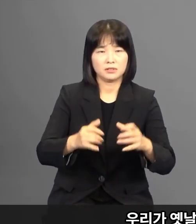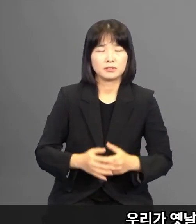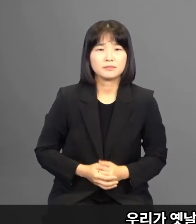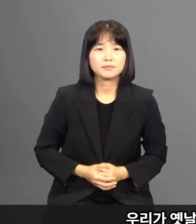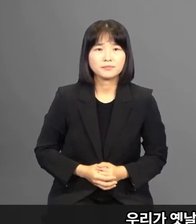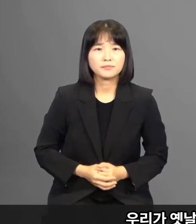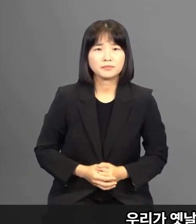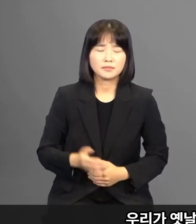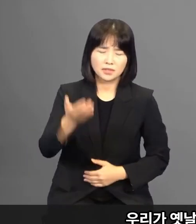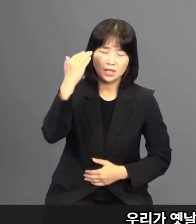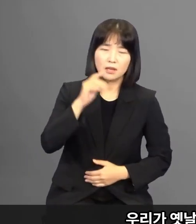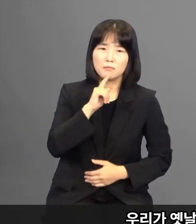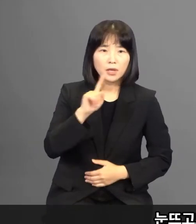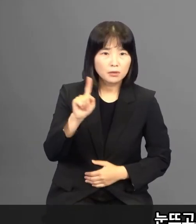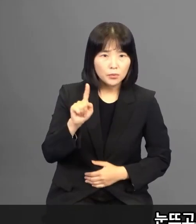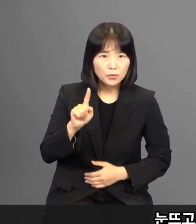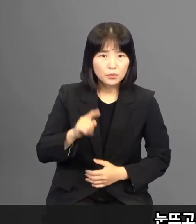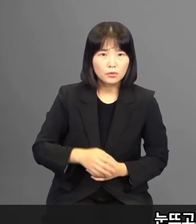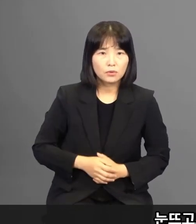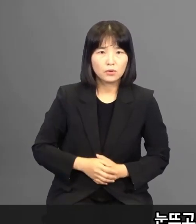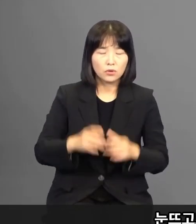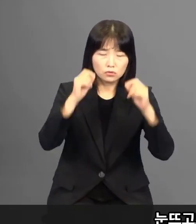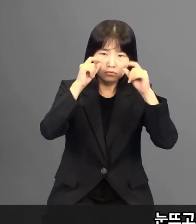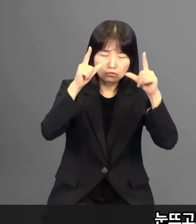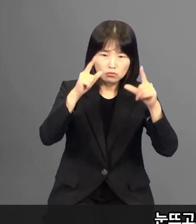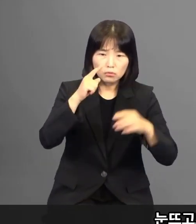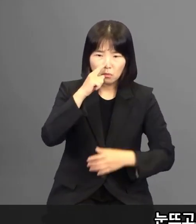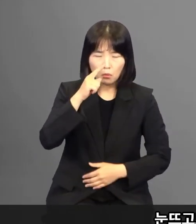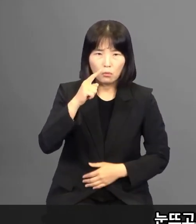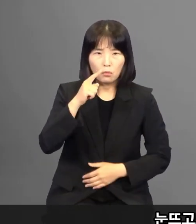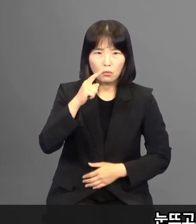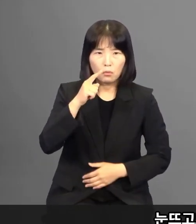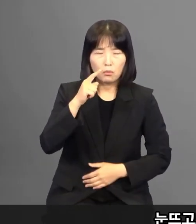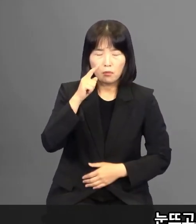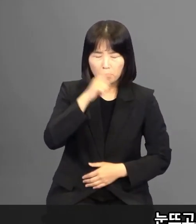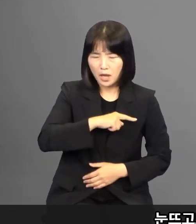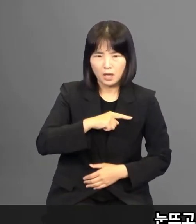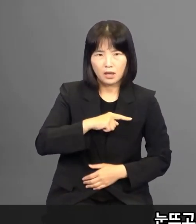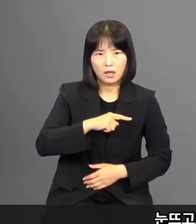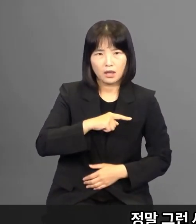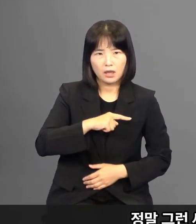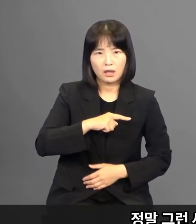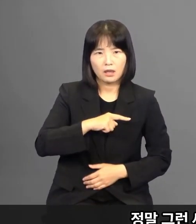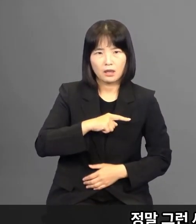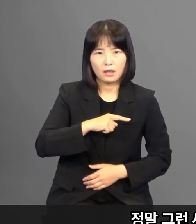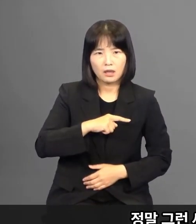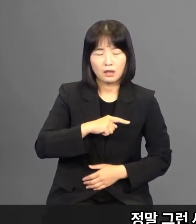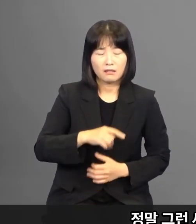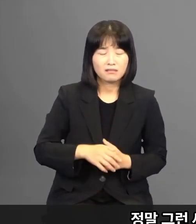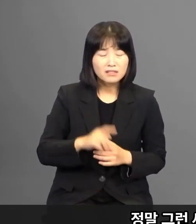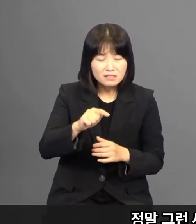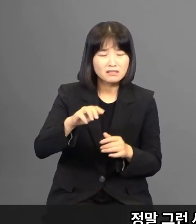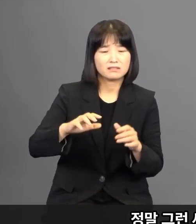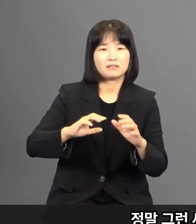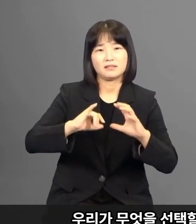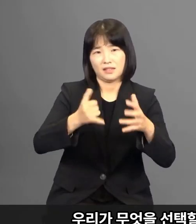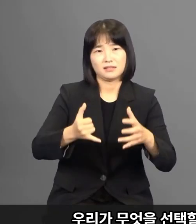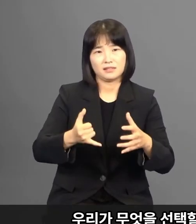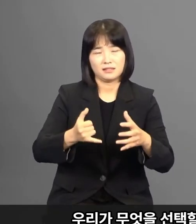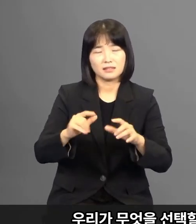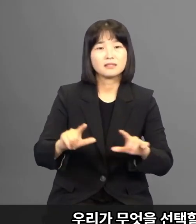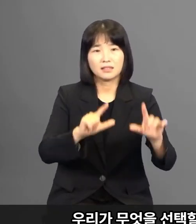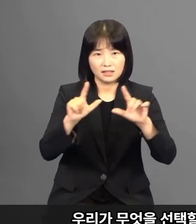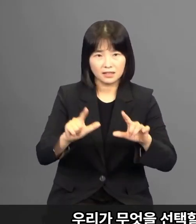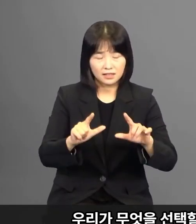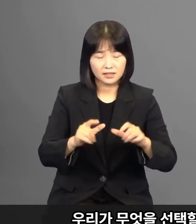우리가 옛날에 이런 말도 있었잖아요. 눈 뜨고도 코베임을 당한다. 정말 그런 세상에 살고 있기 때문에